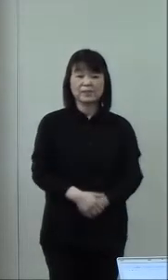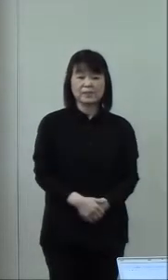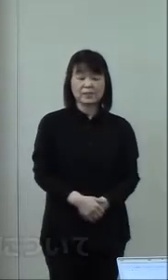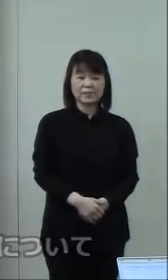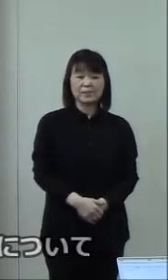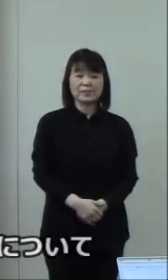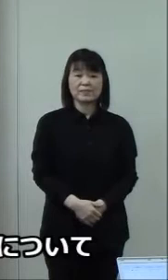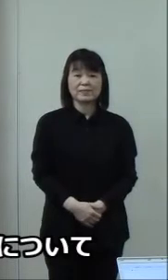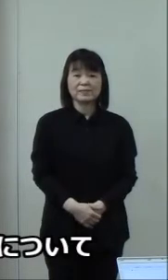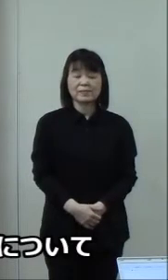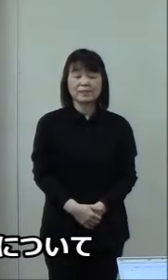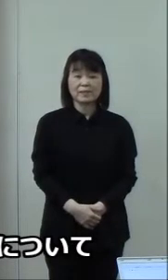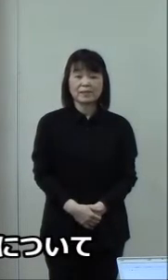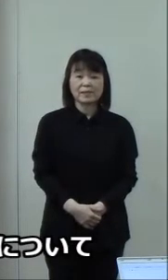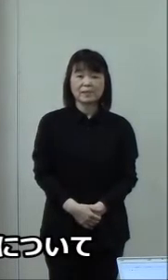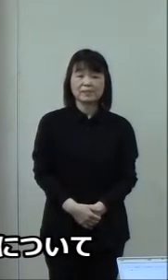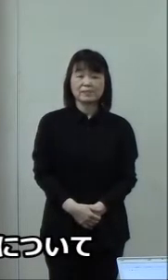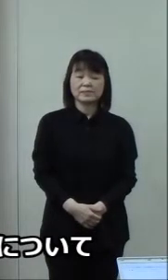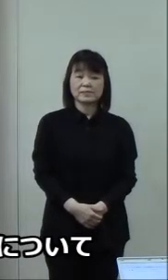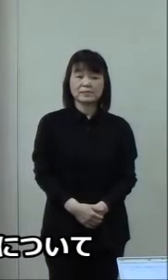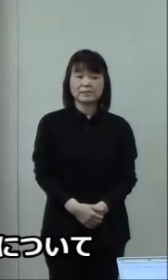では、